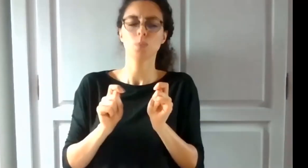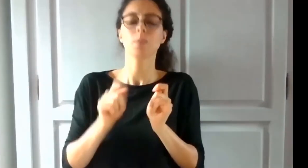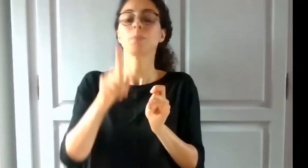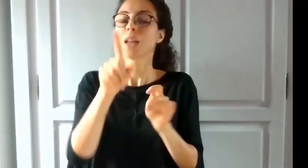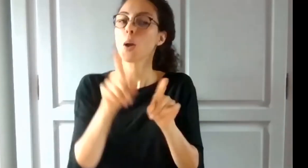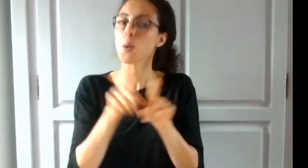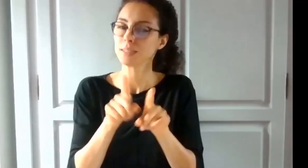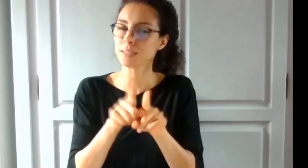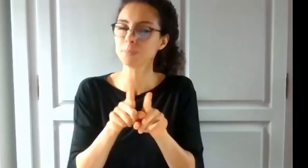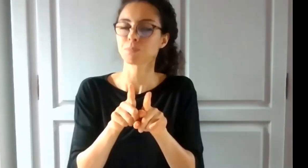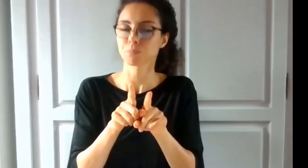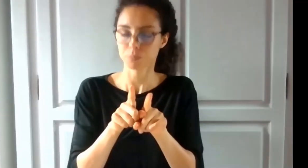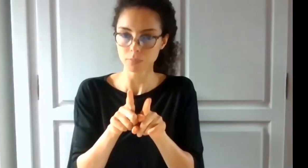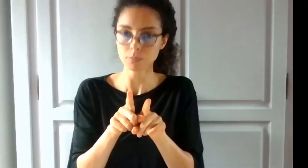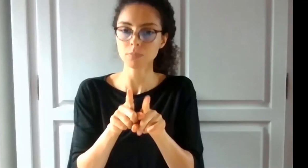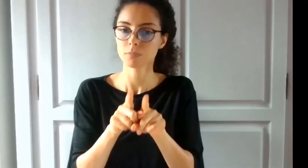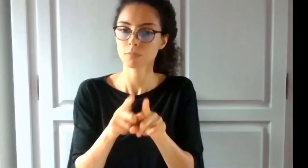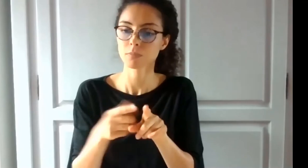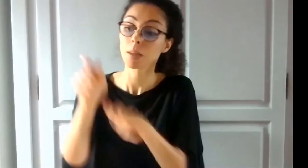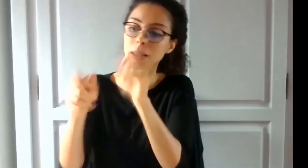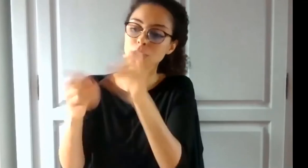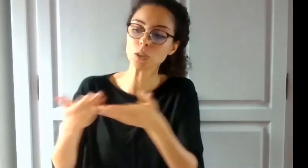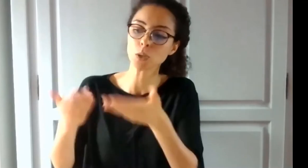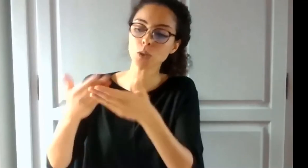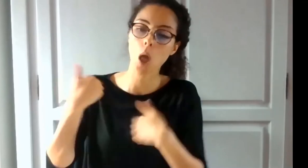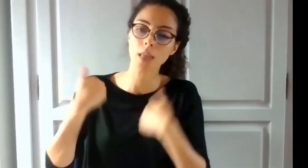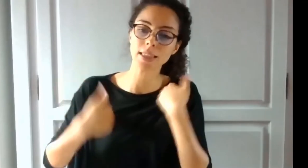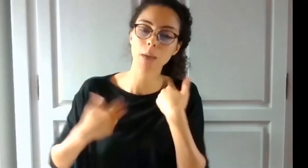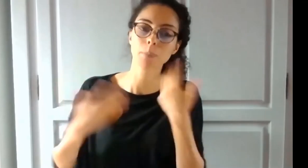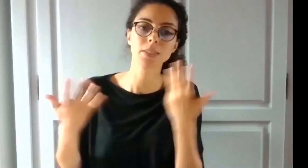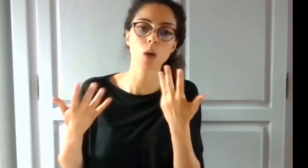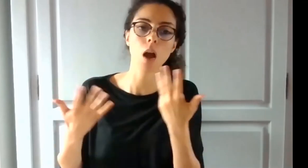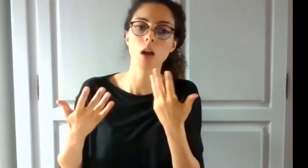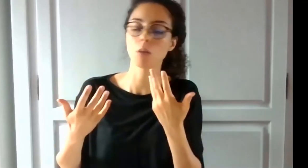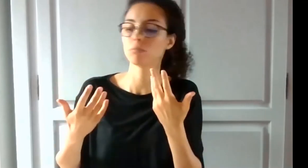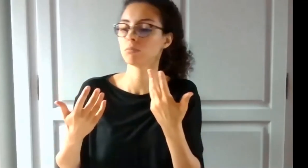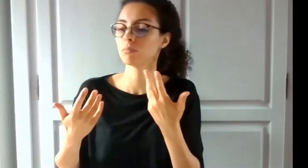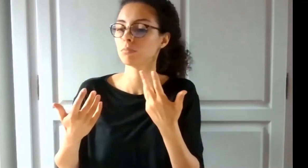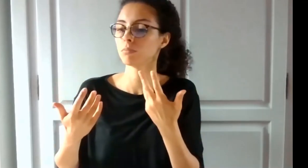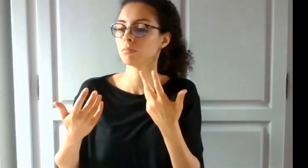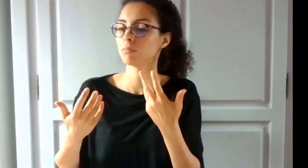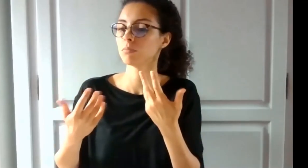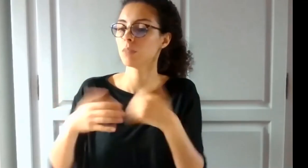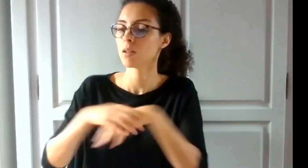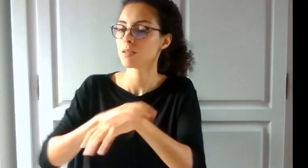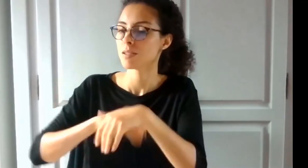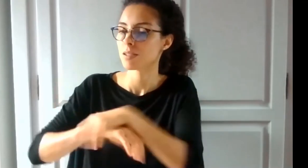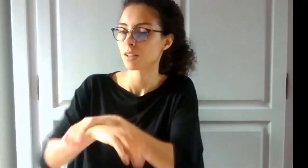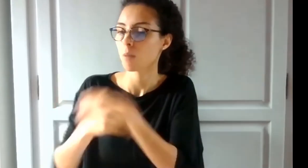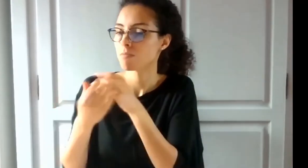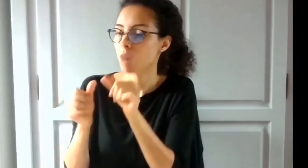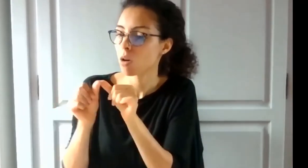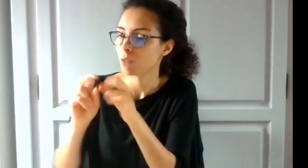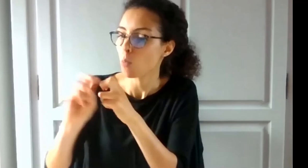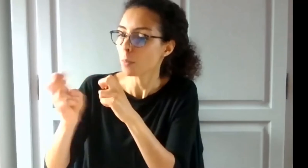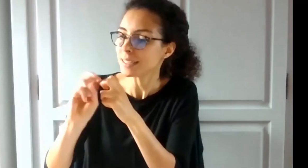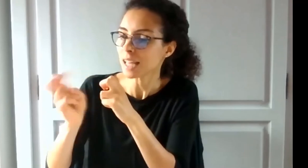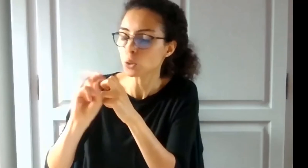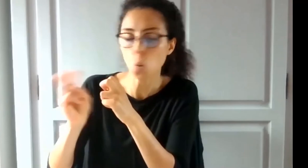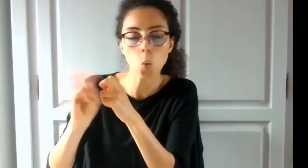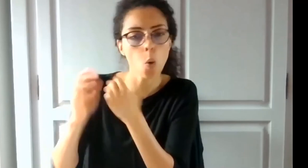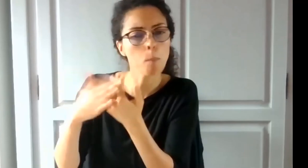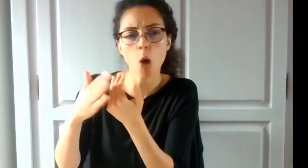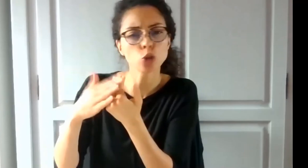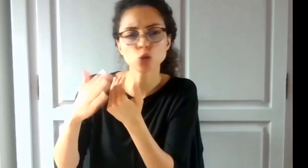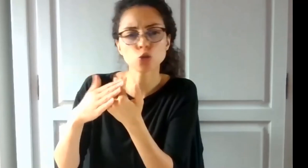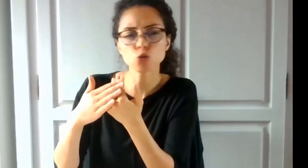attention particulière pour les personnes en situation de handicap sur la mobilisation qui doit être au plus près du terrain et pour qu'elles puissent effectivement être